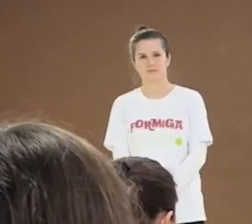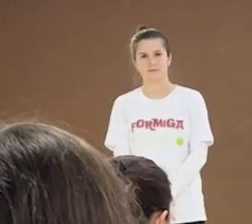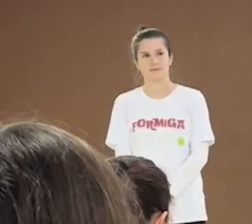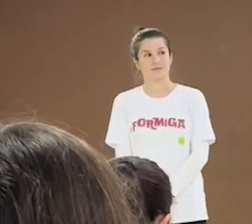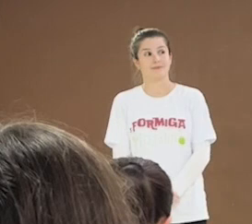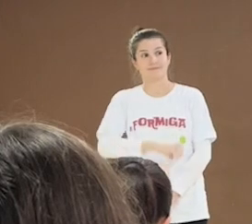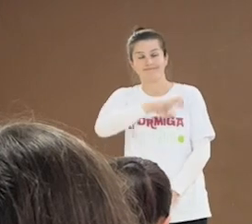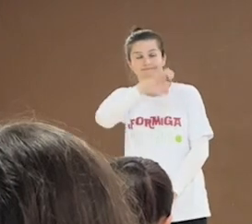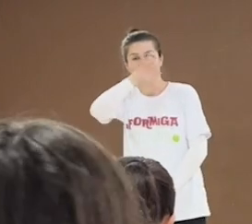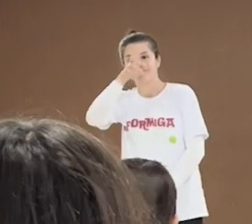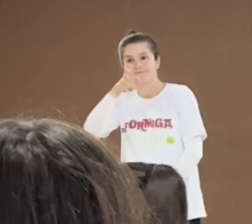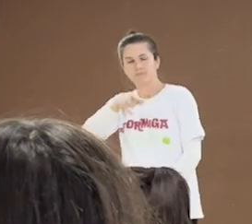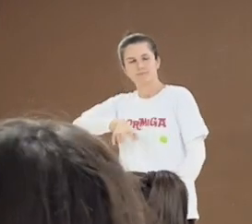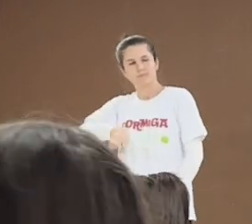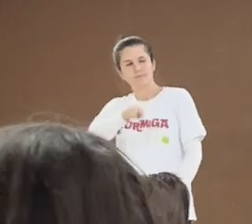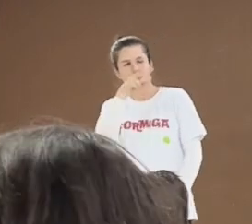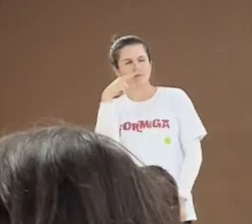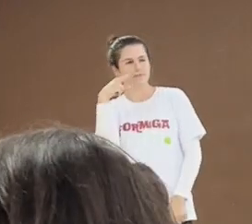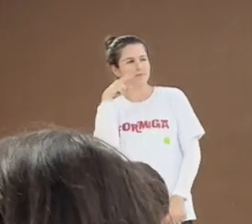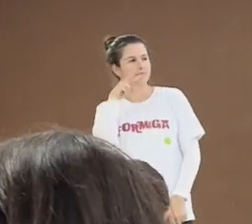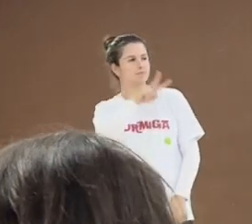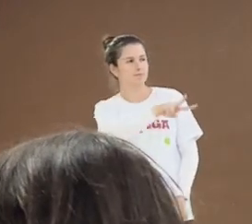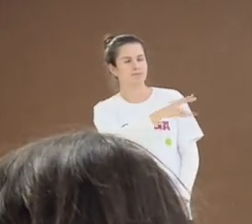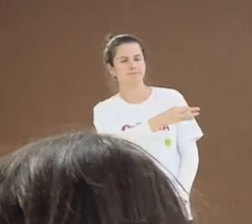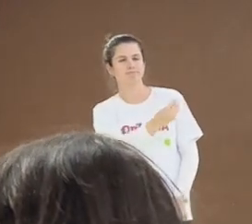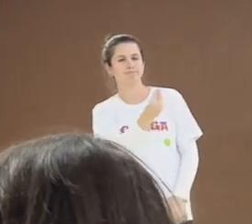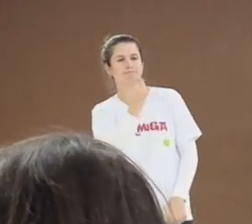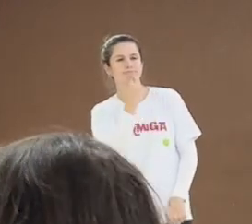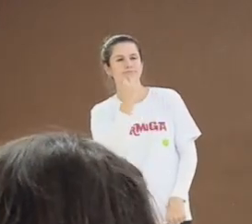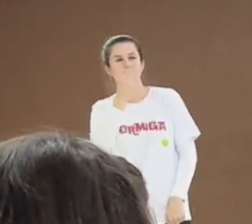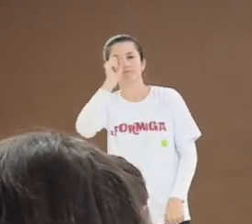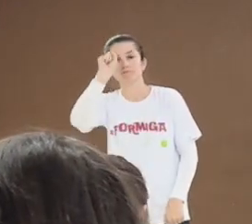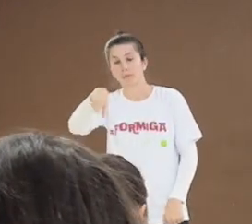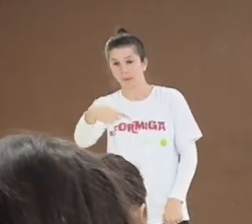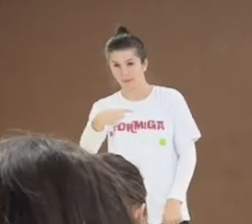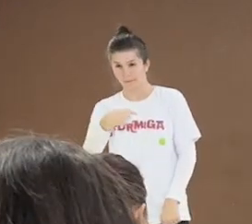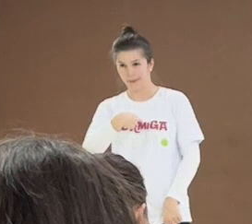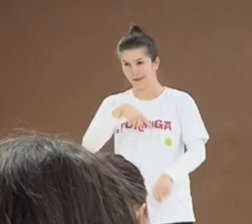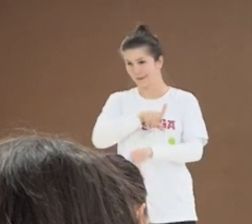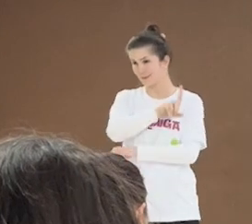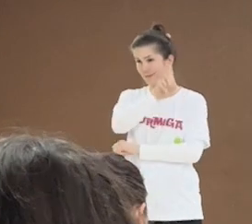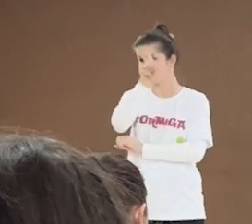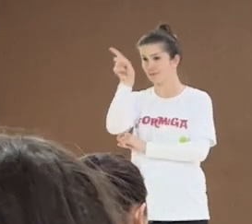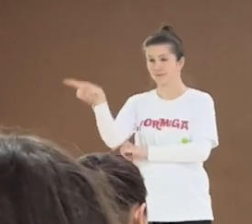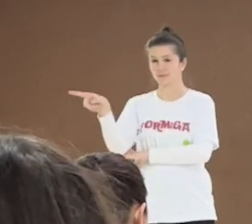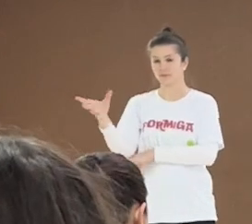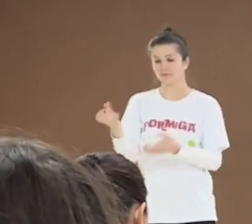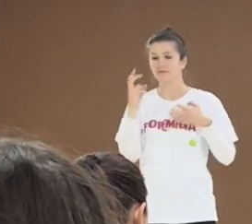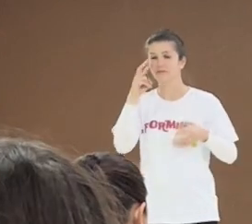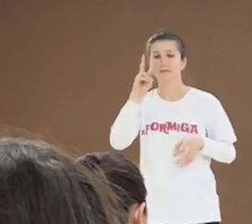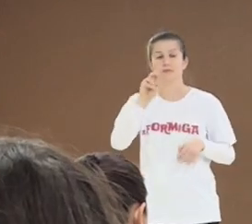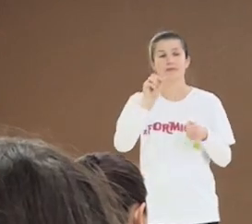Ahá! Então era isso? Claro que sim. Então vou largar tudo de novo e vamos ver se você passa a fazer as coisas.